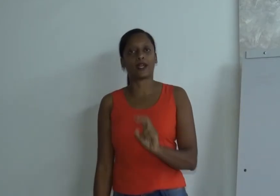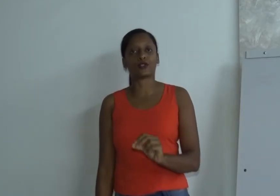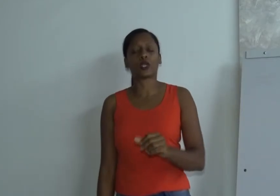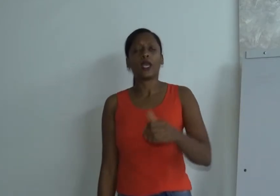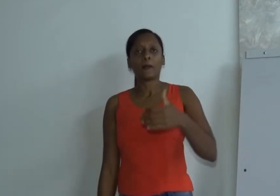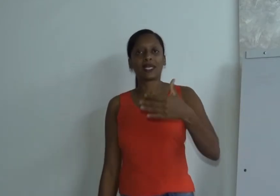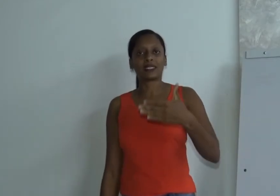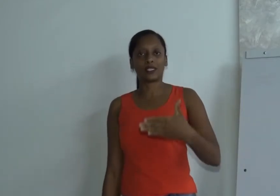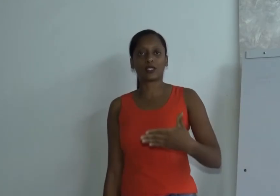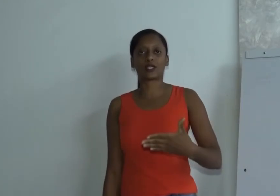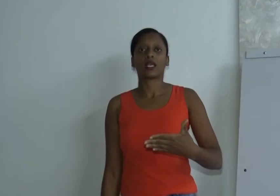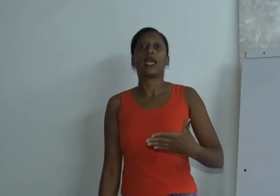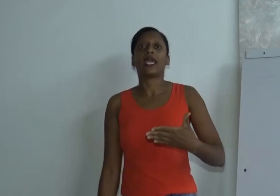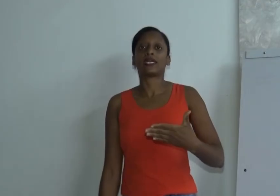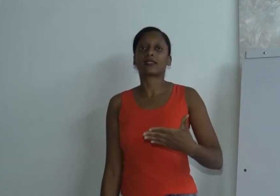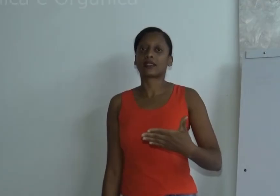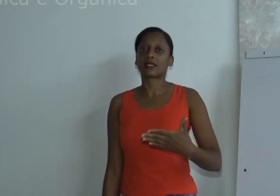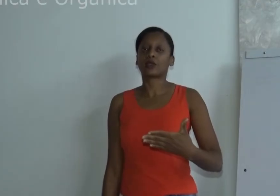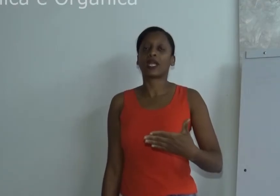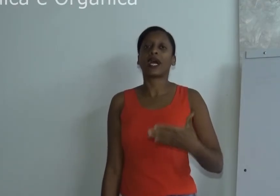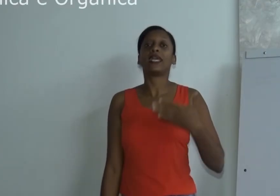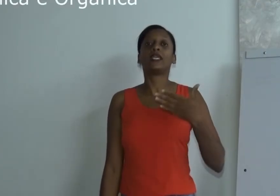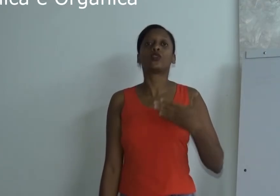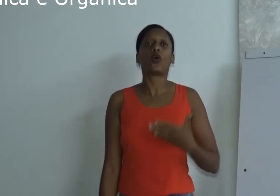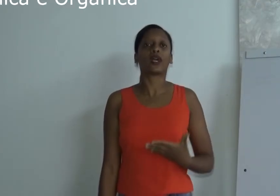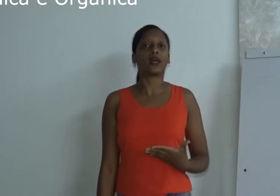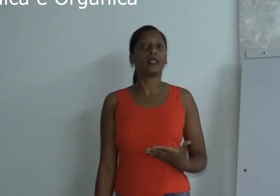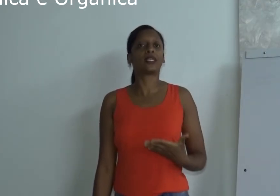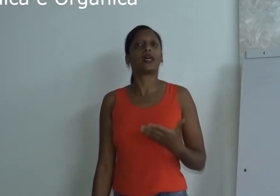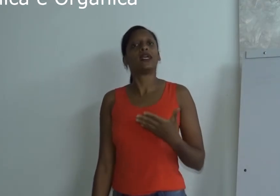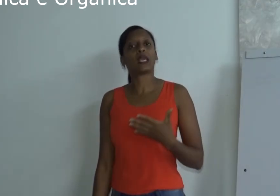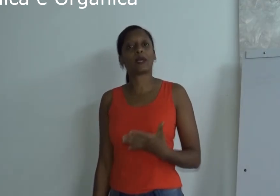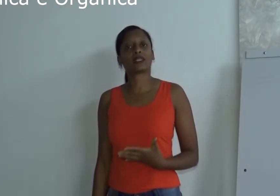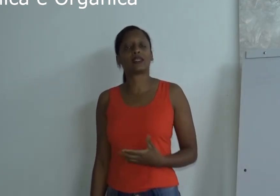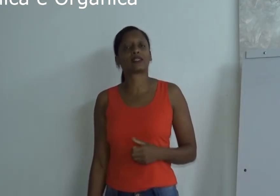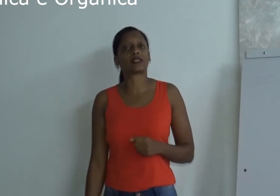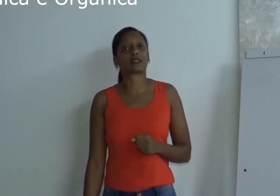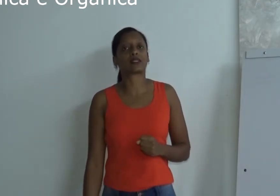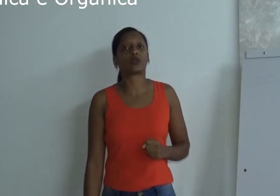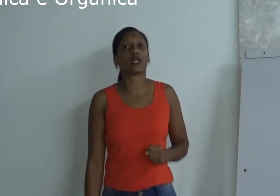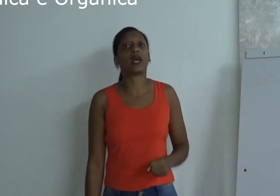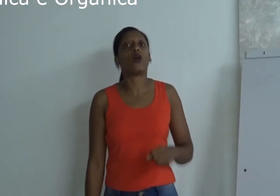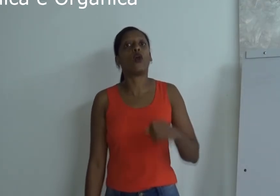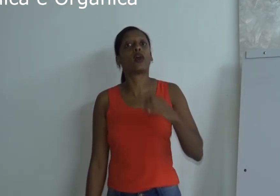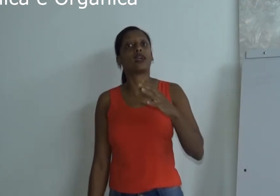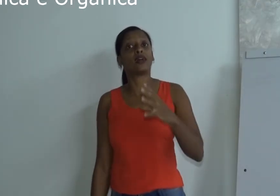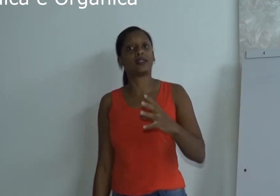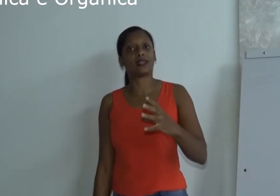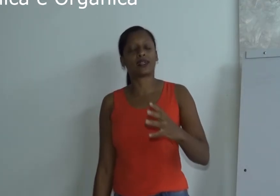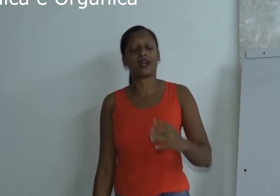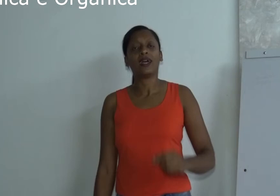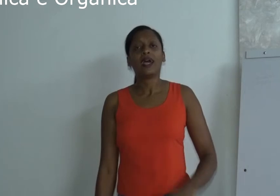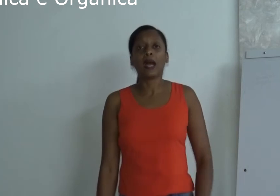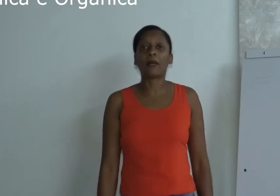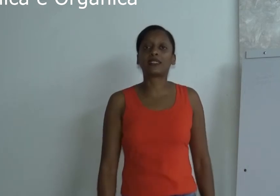partes. Matriz extracelular inorgânica e matriz extracelular orgânica. A